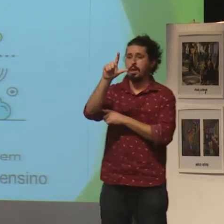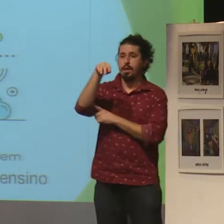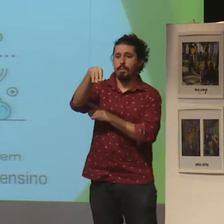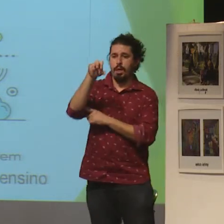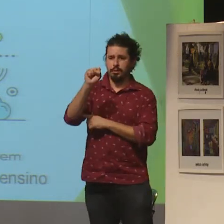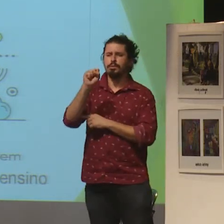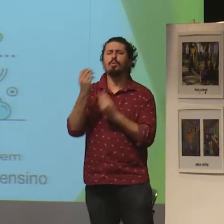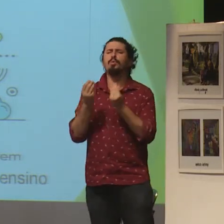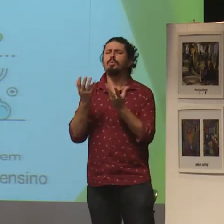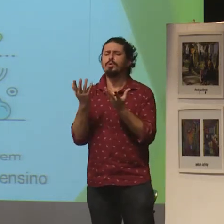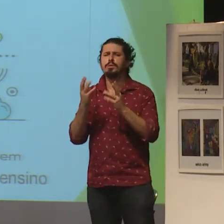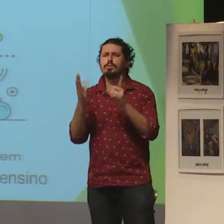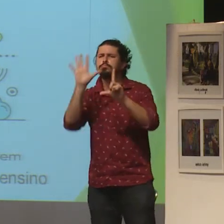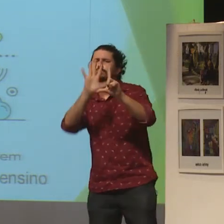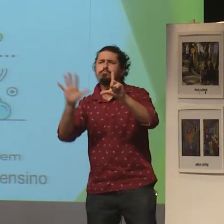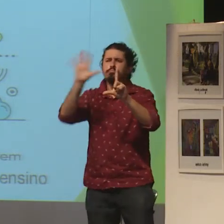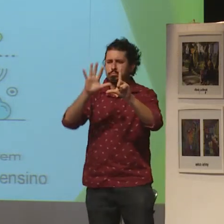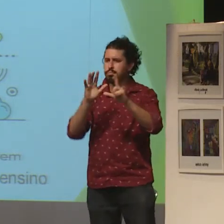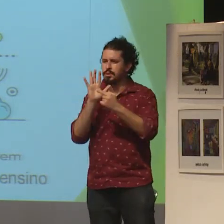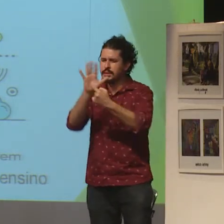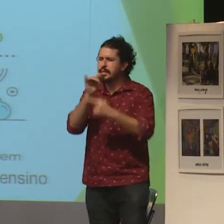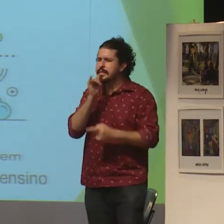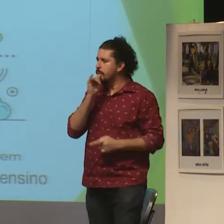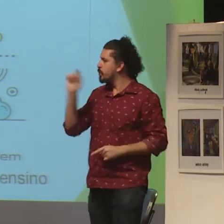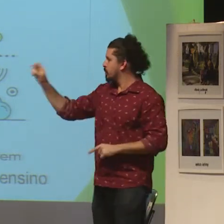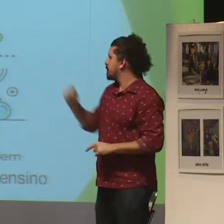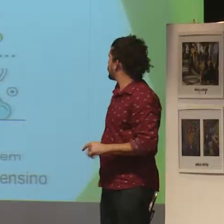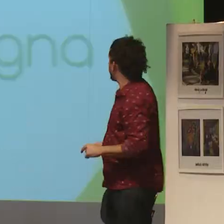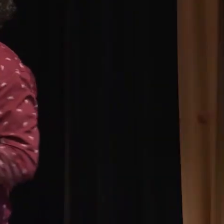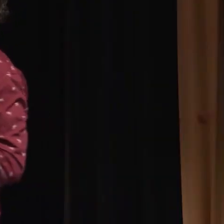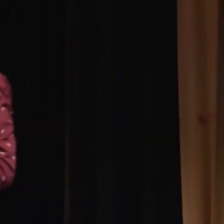O sinal é esse. Mas como seria esse sistema de gerenciamento de ensino?